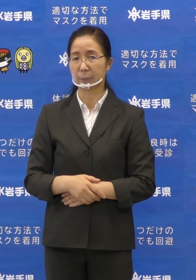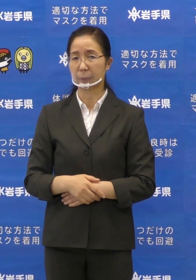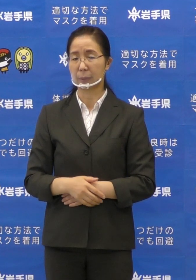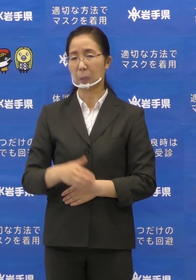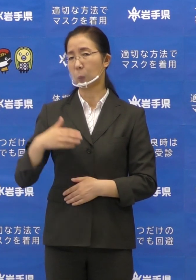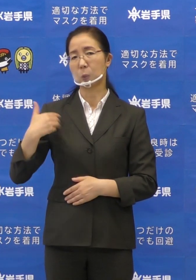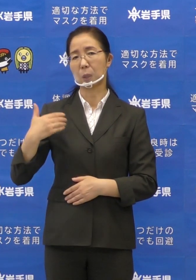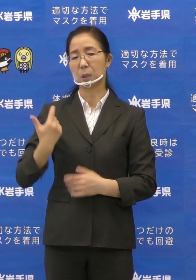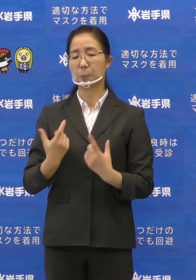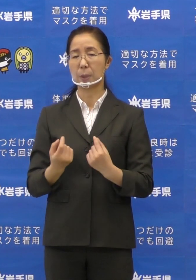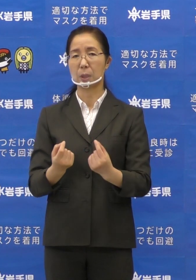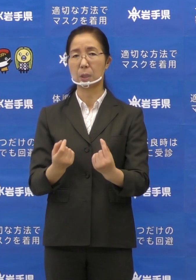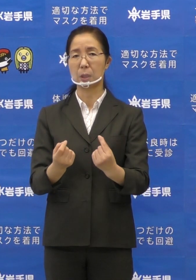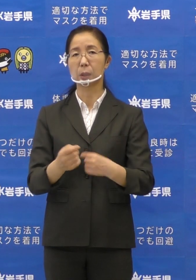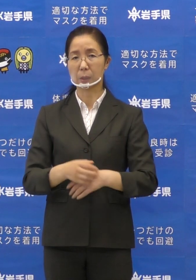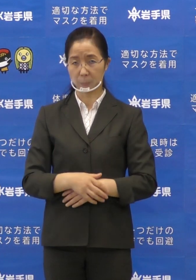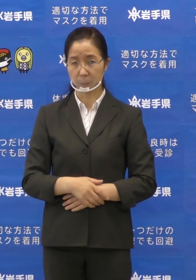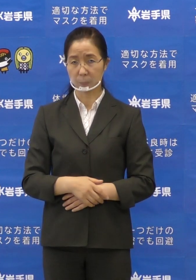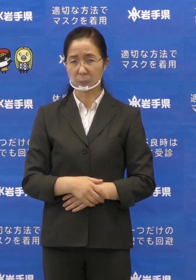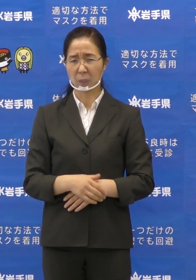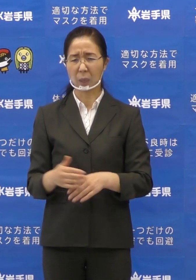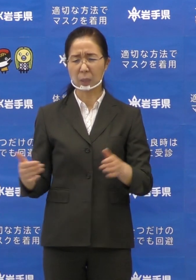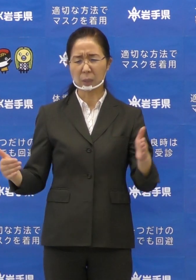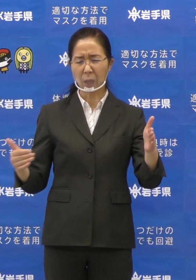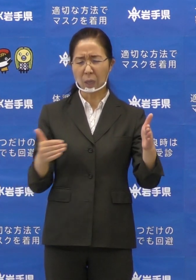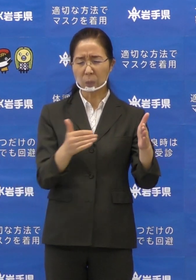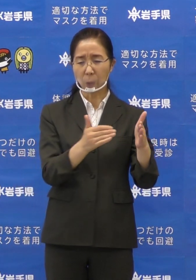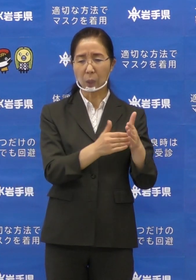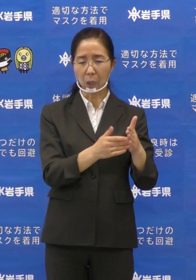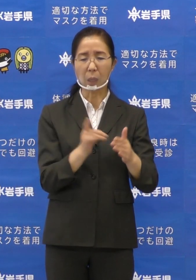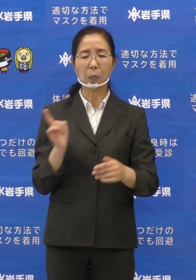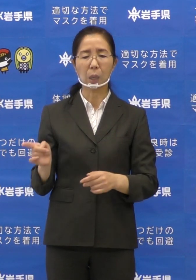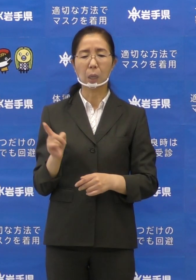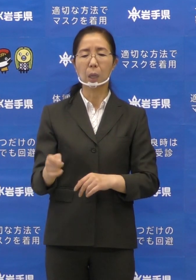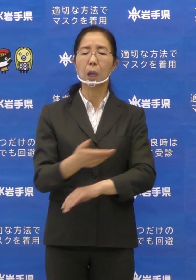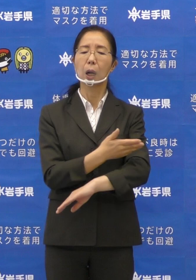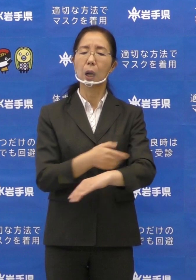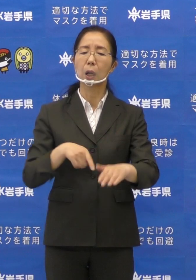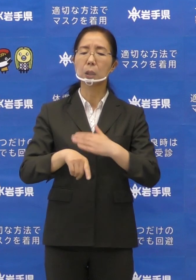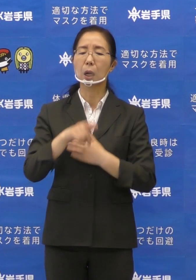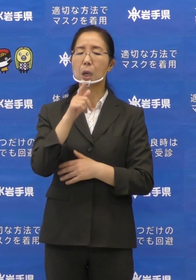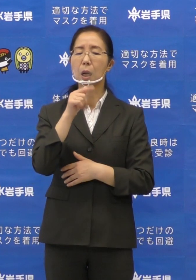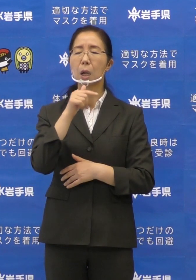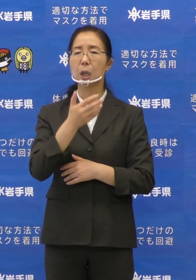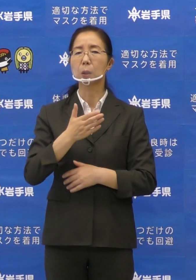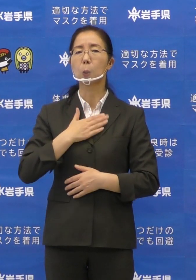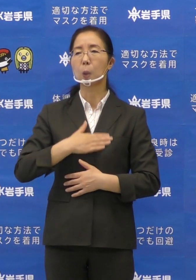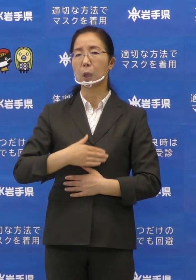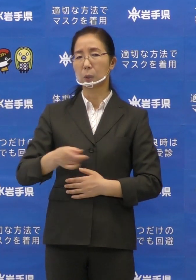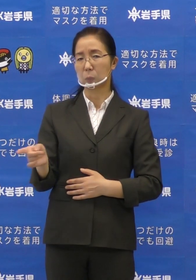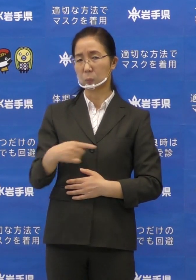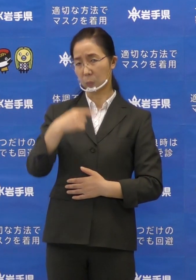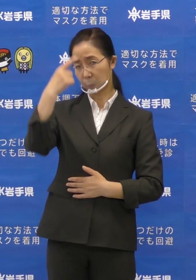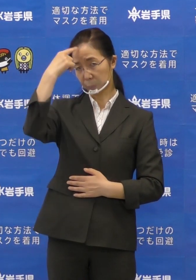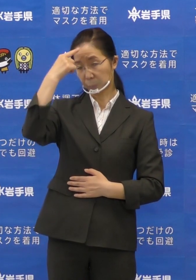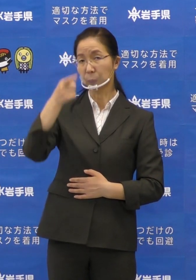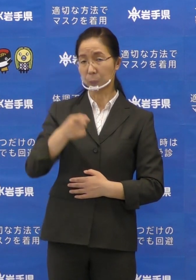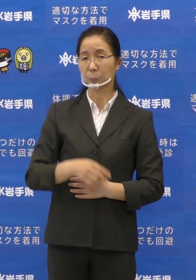まあ、分かんないでありましょう。最後までいけばああなるほどそういうことだったんだなとこう分かると思います。